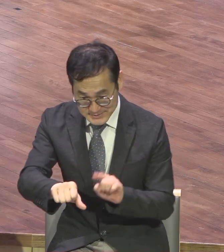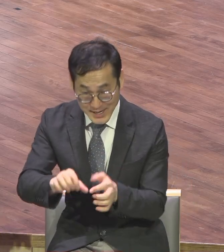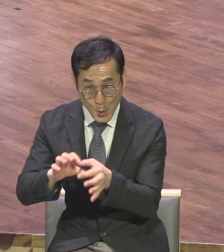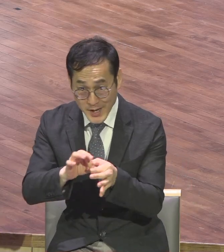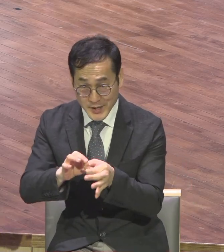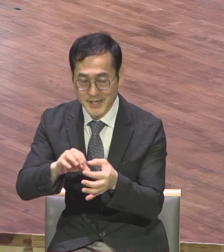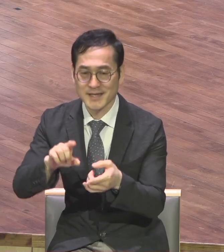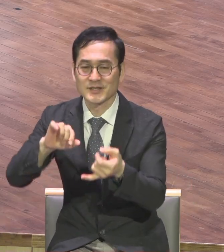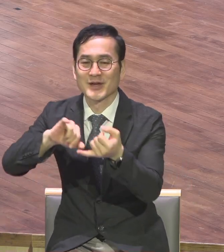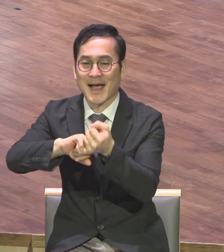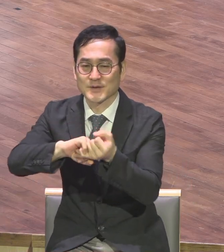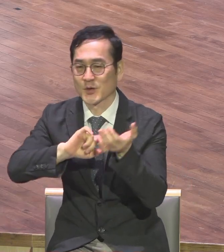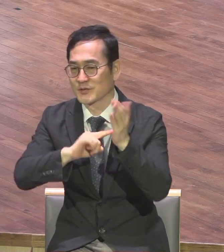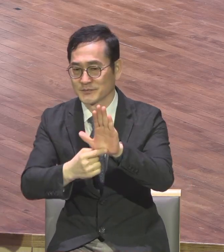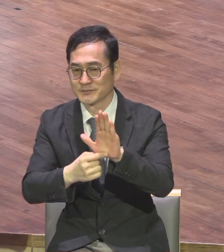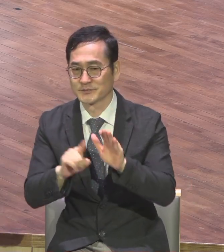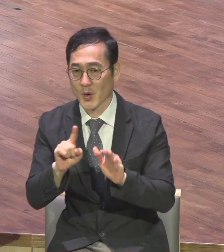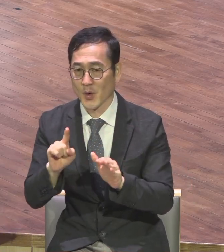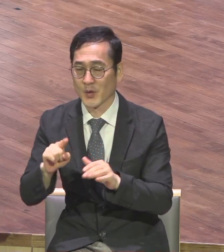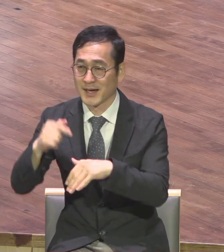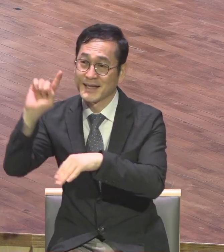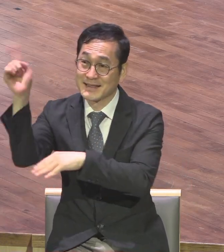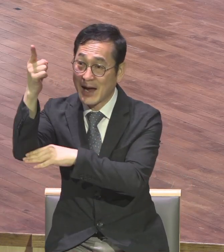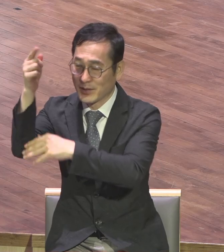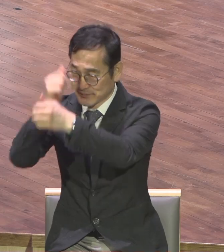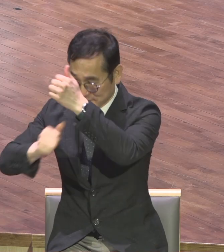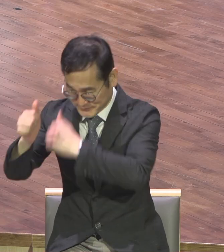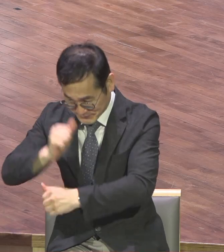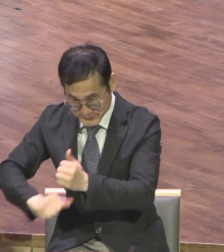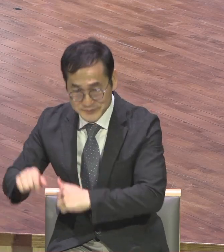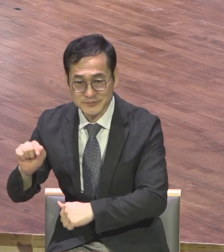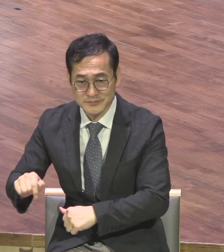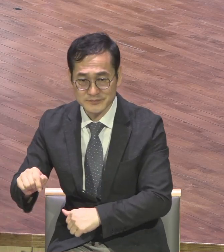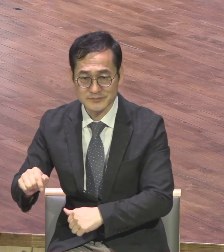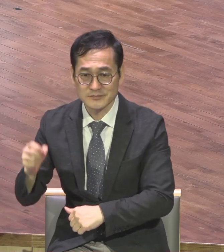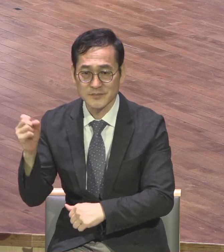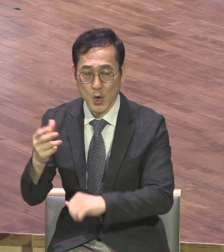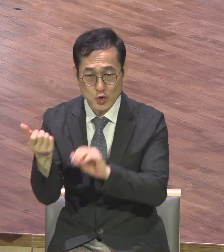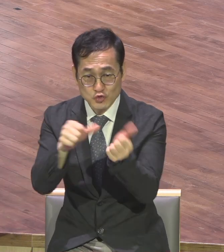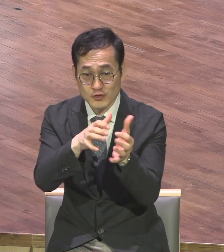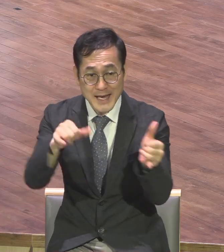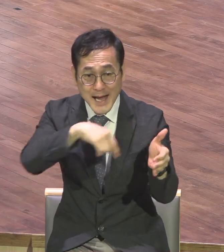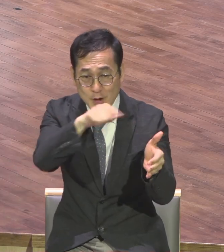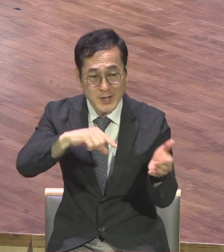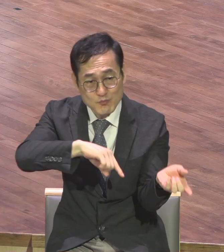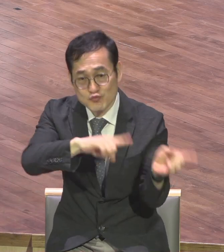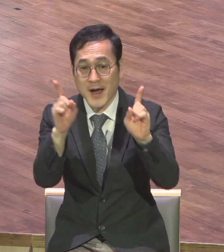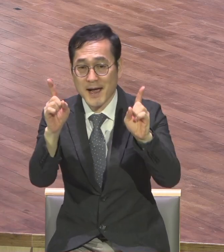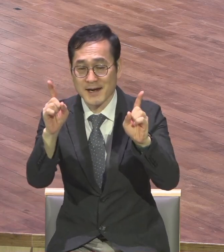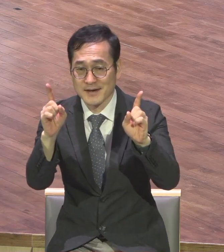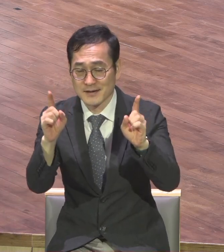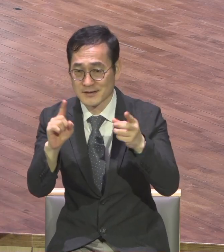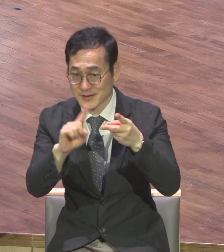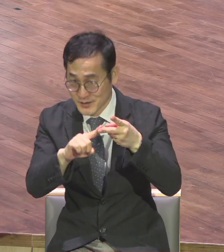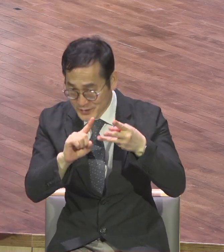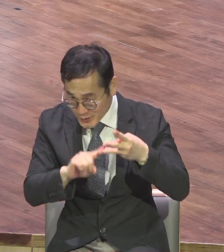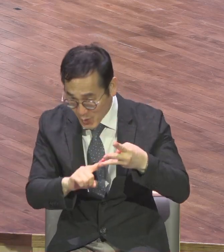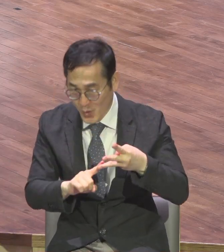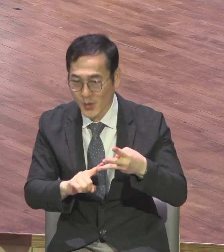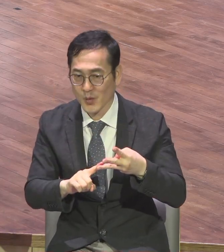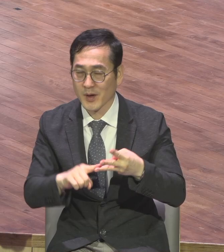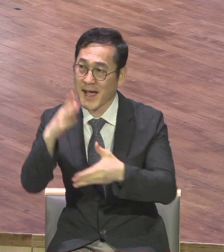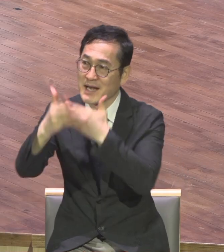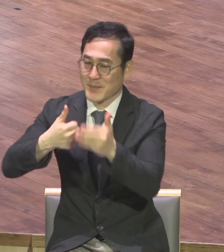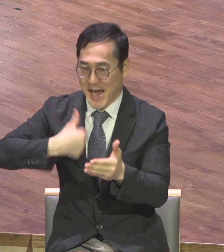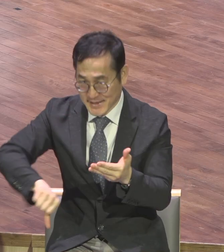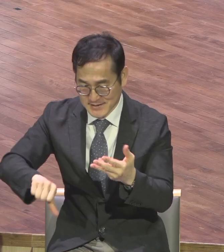관하여 말하면 육신으로는 다윗의 혈통에 나셨고 성결의 영으로는 죽은 자들 가운데서 부활하사 능력으로 하나님의